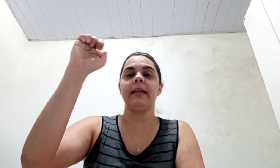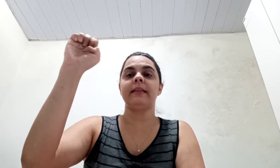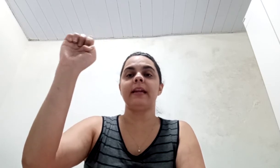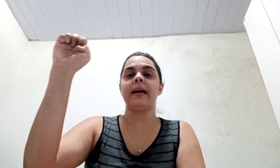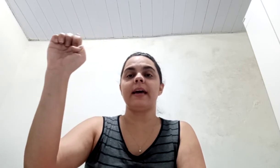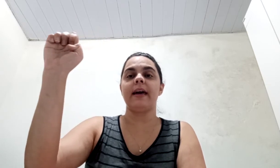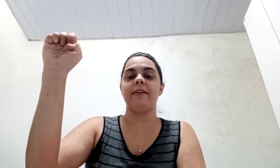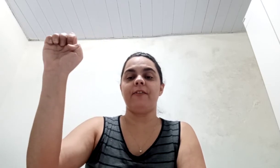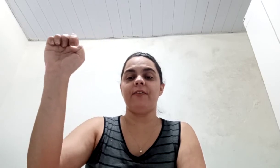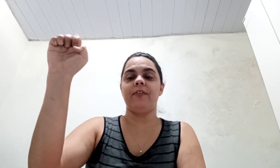Letra F,